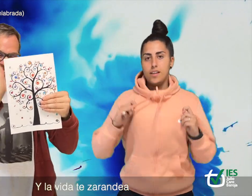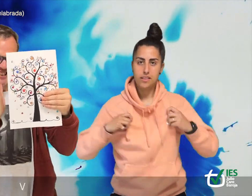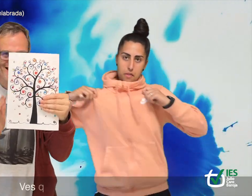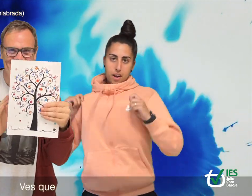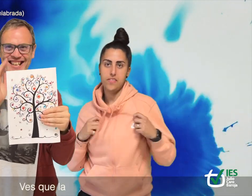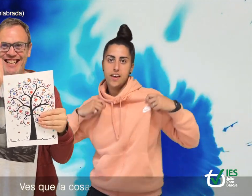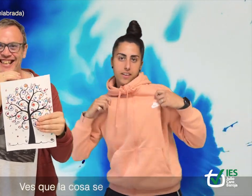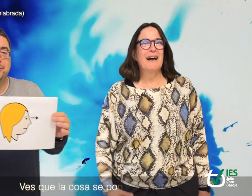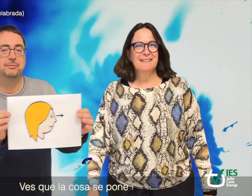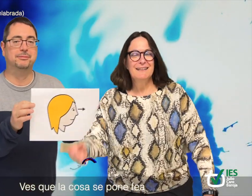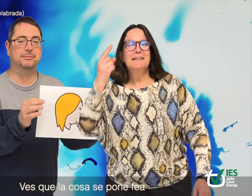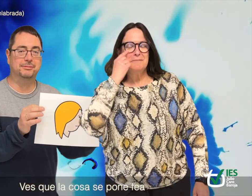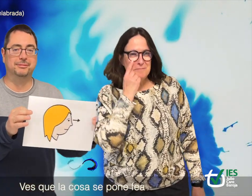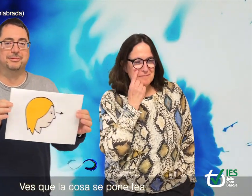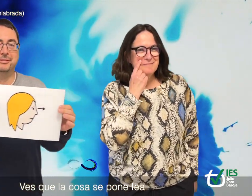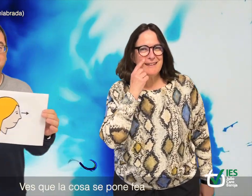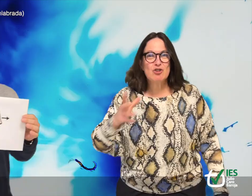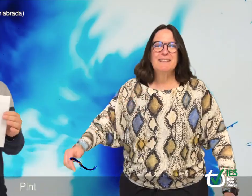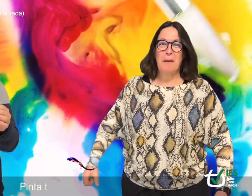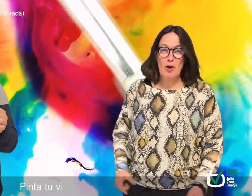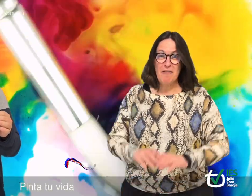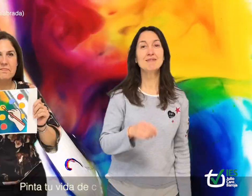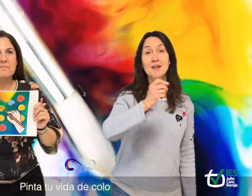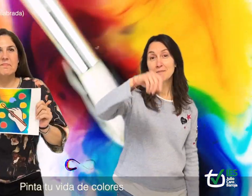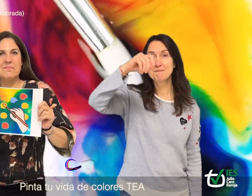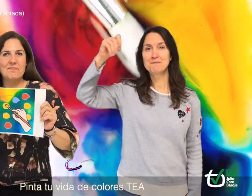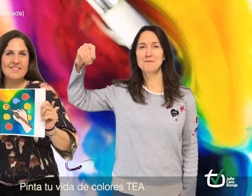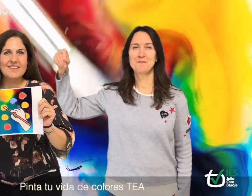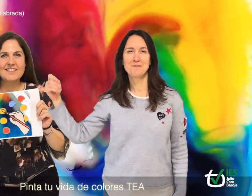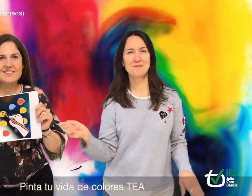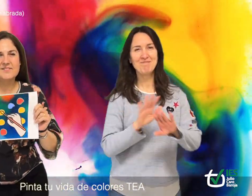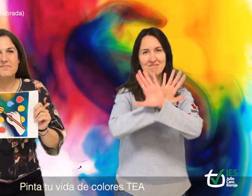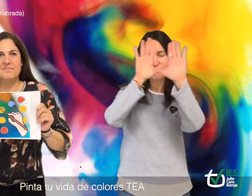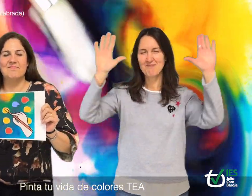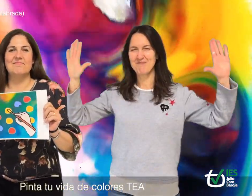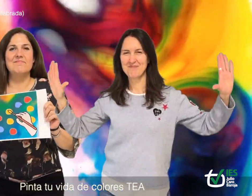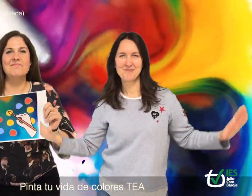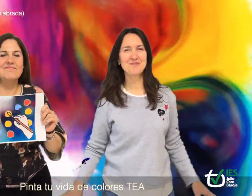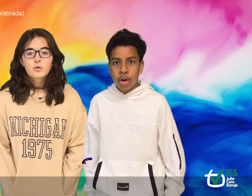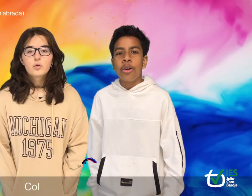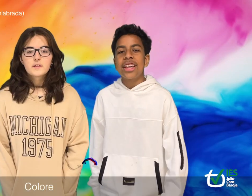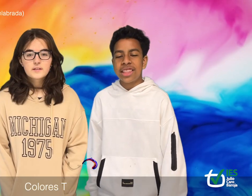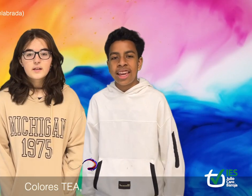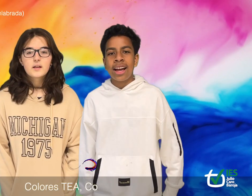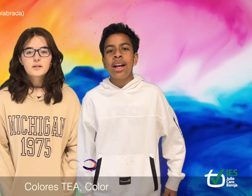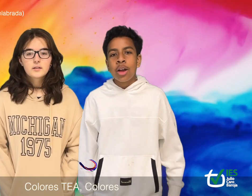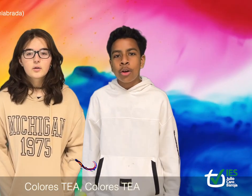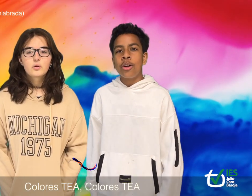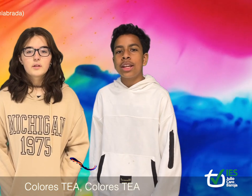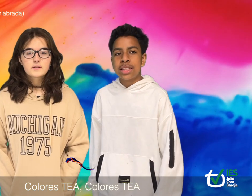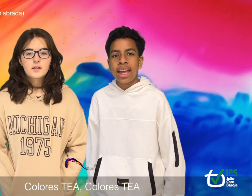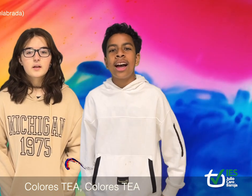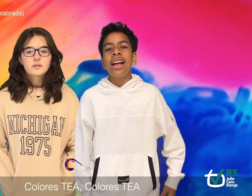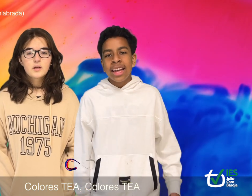te zarandea Ves que la cosa se pone fea Pinta tu vida de Colores Tea Colores Tea,